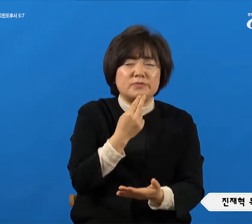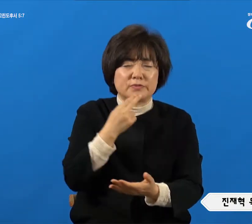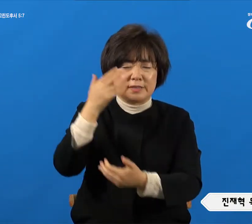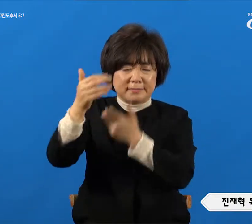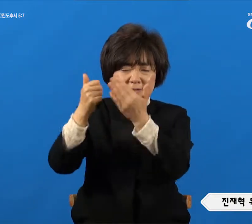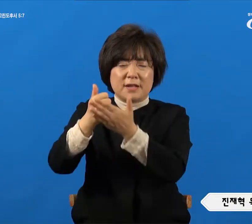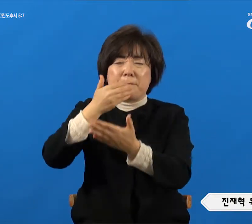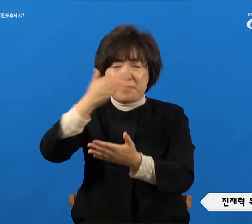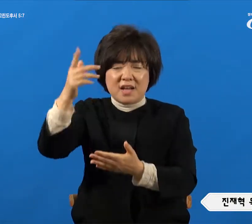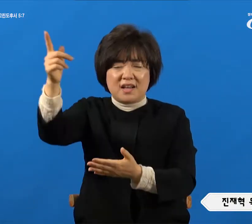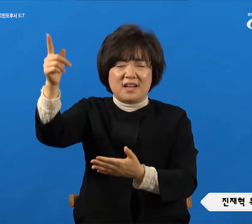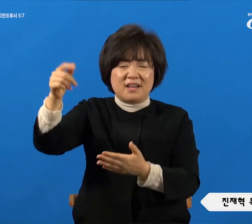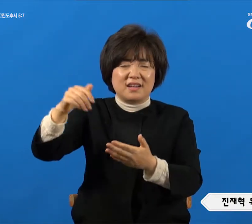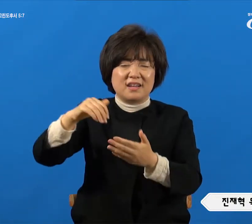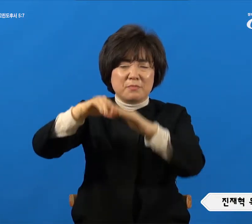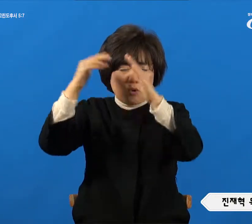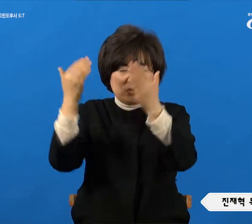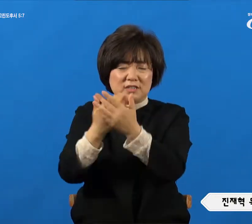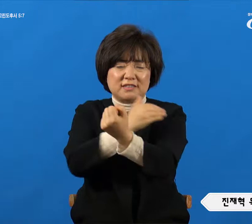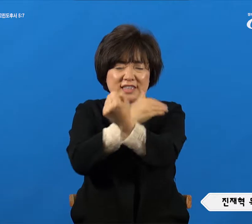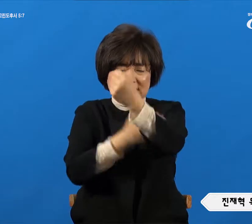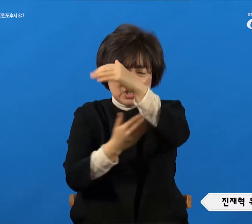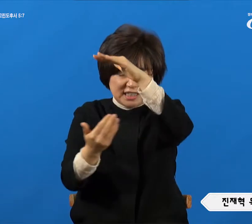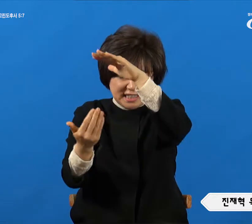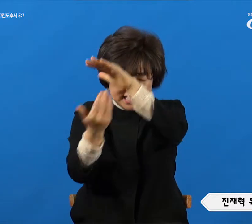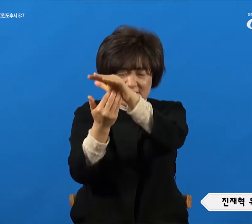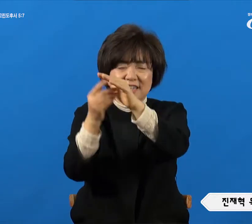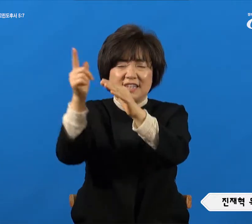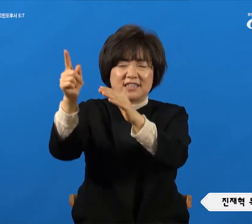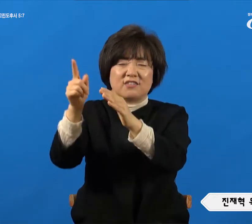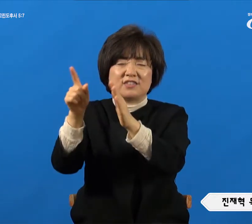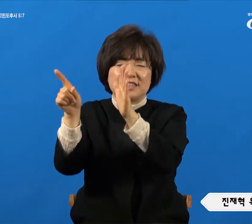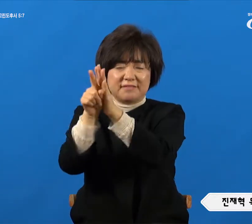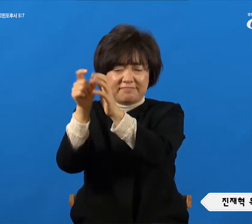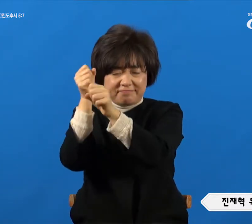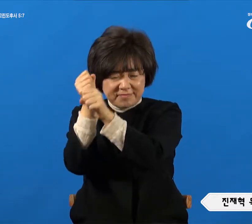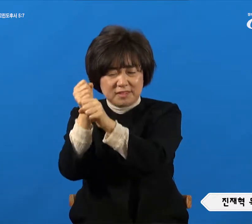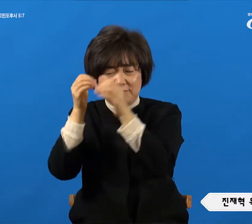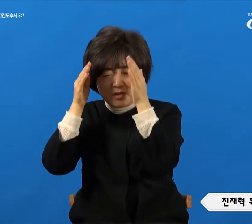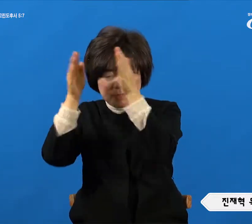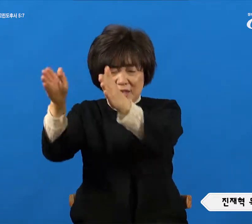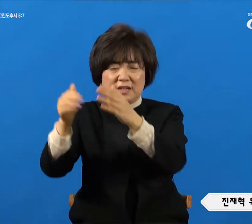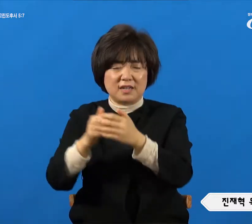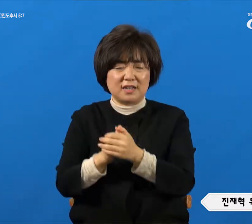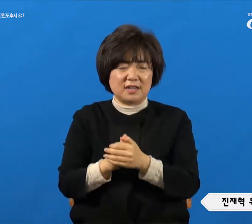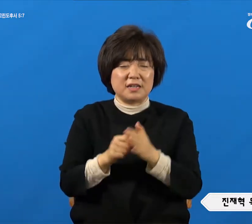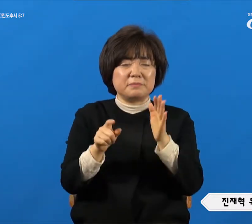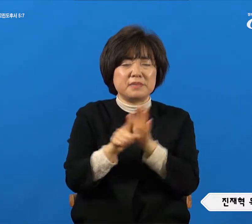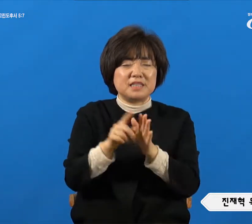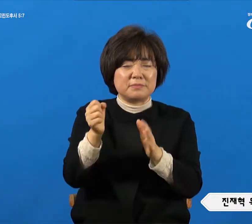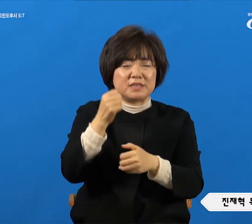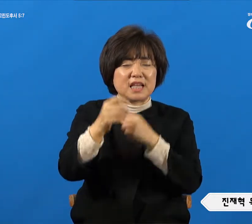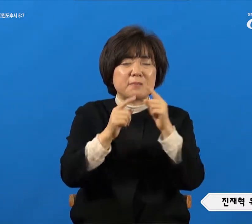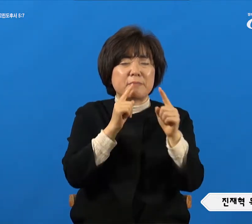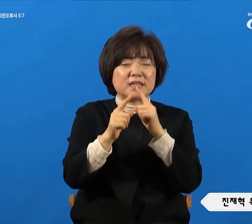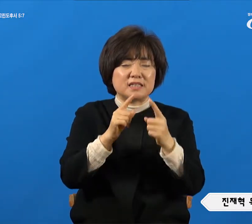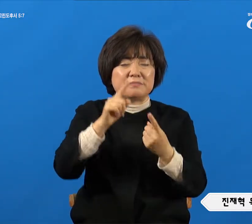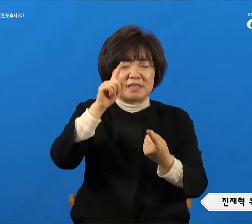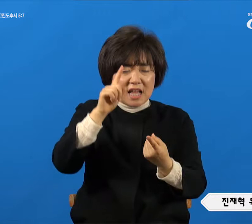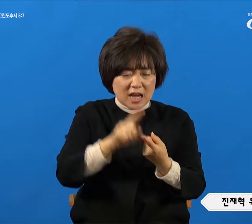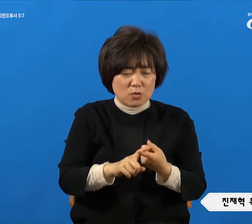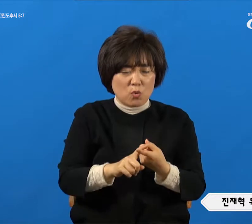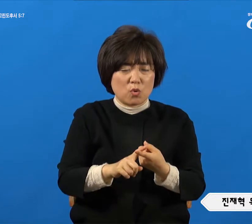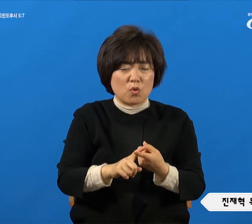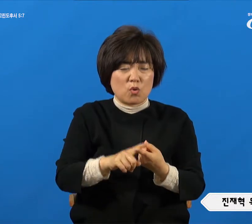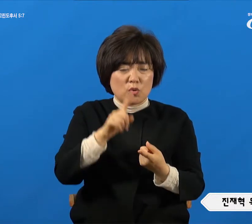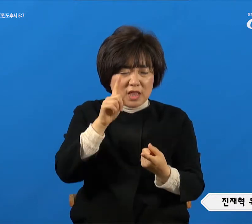그의 전지전능하심에 집중합니다. 믿음은 하나님의 말씀을